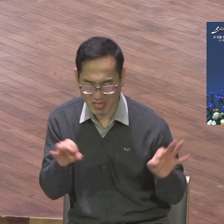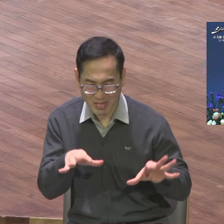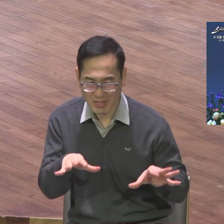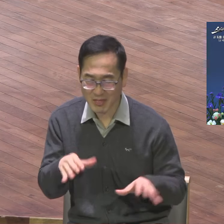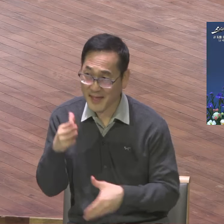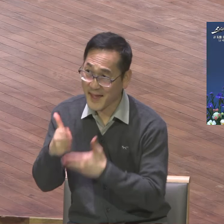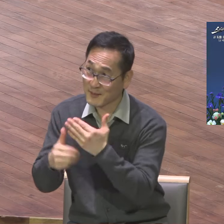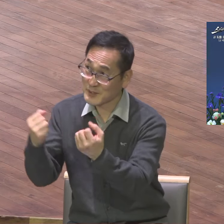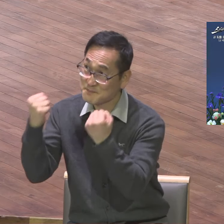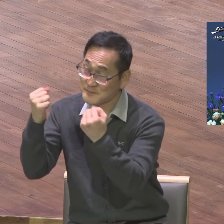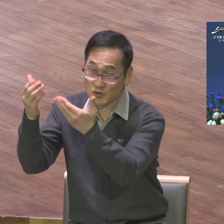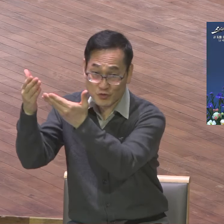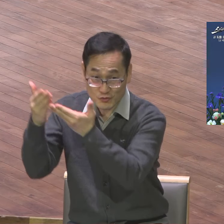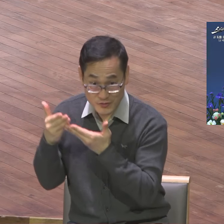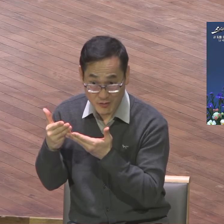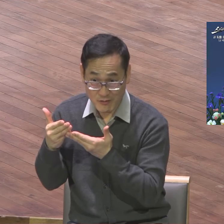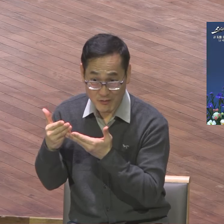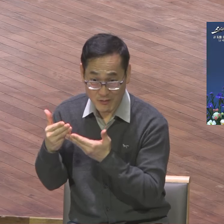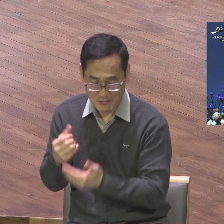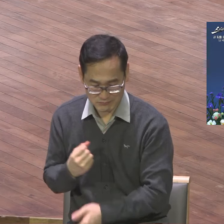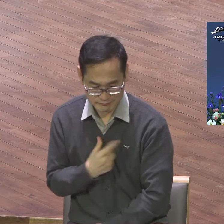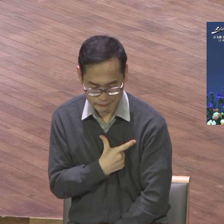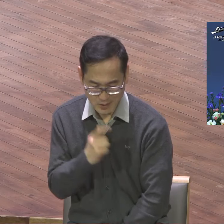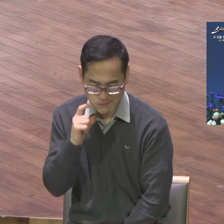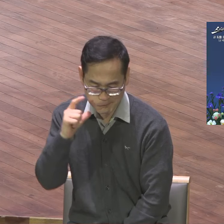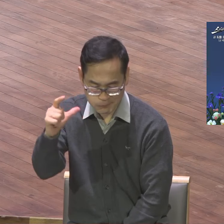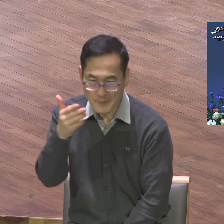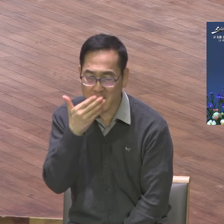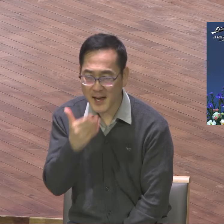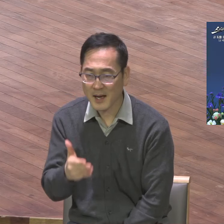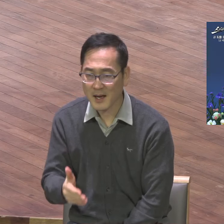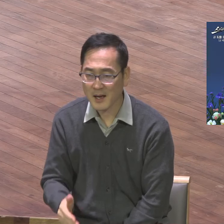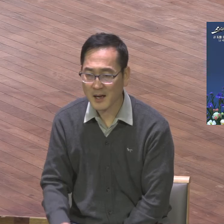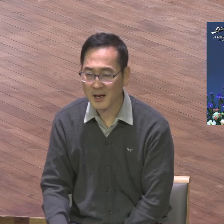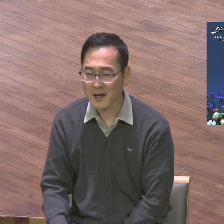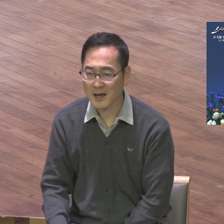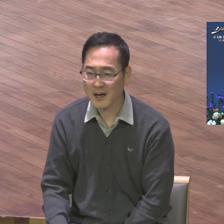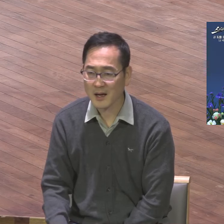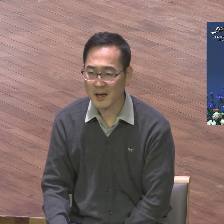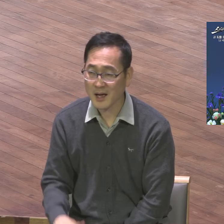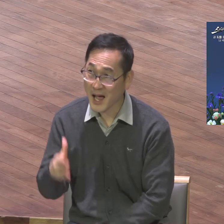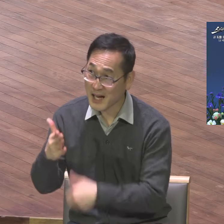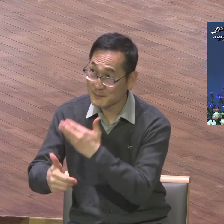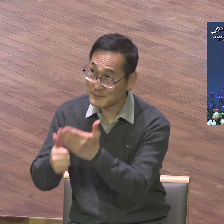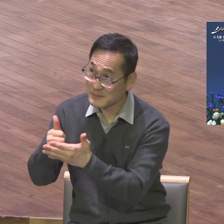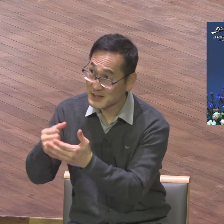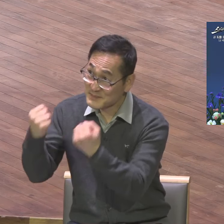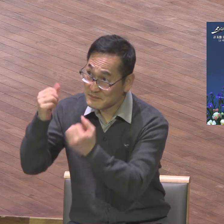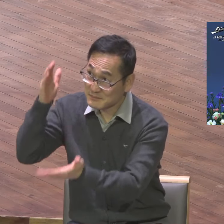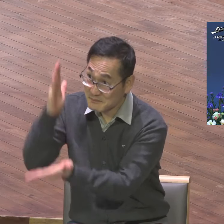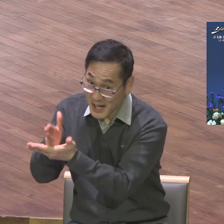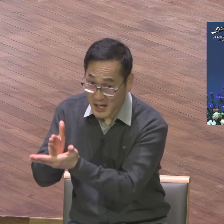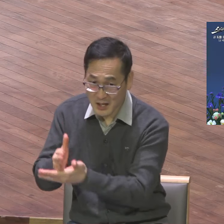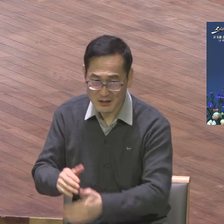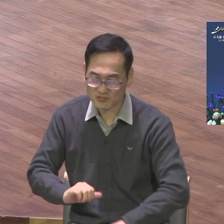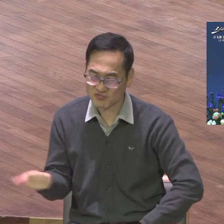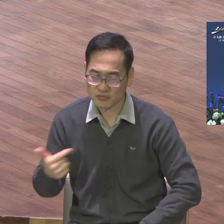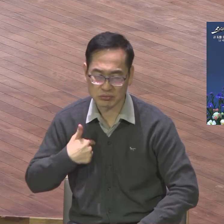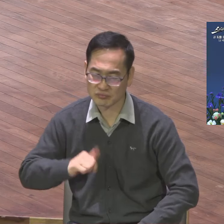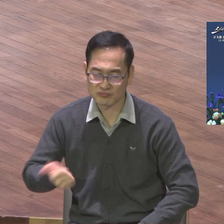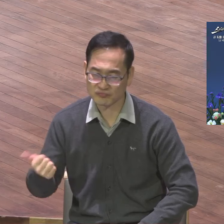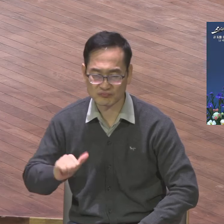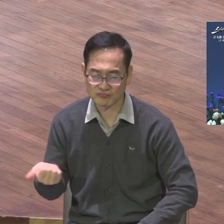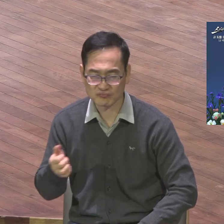주시는 새 힘을 얻지 않고는 살아남을 수가 없는 시대가 되었다. 오늘 말씀 본문 말씀은 이런